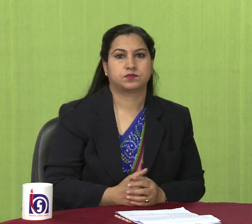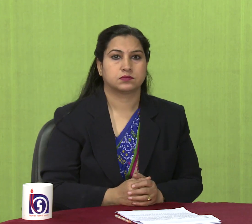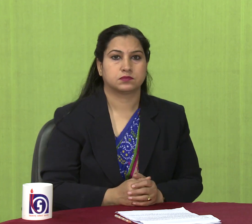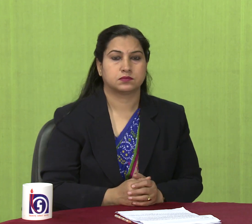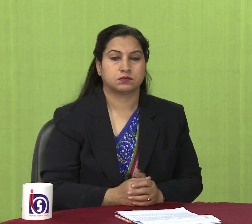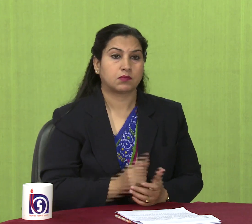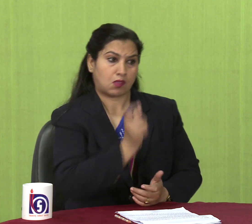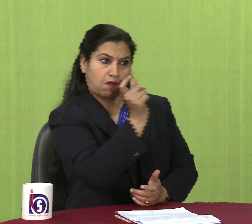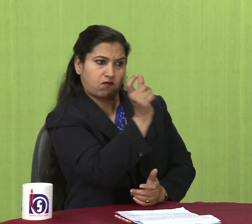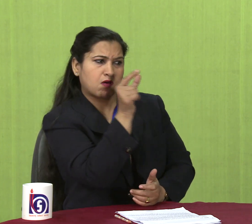सुधी कीजिए,